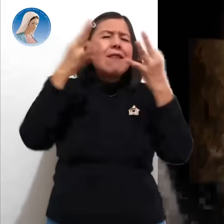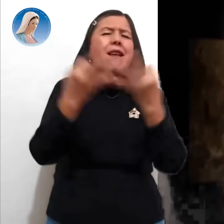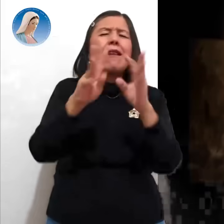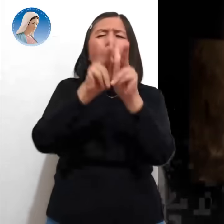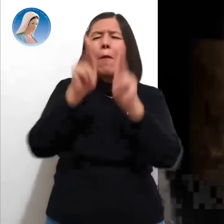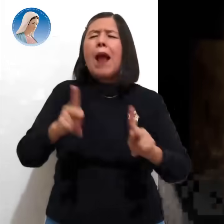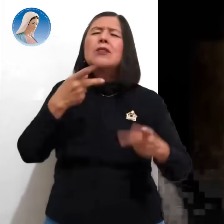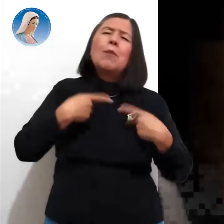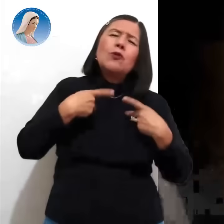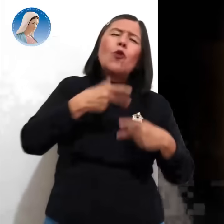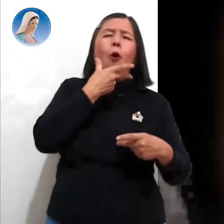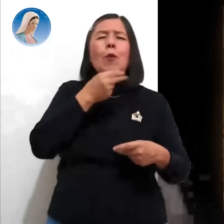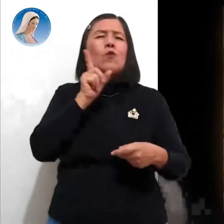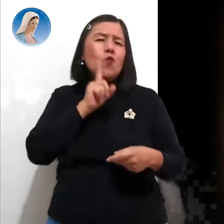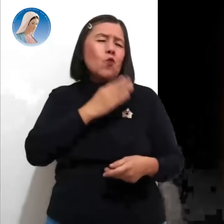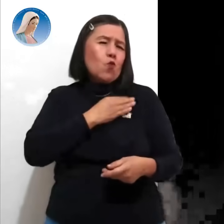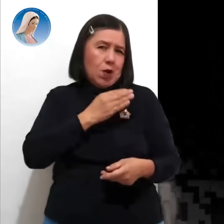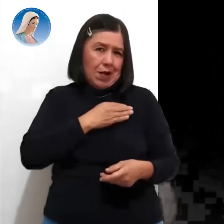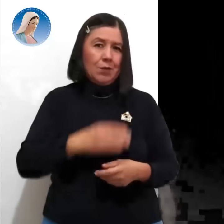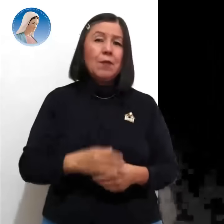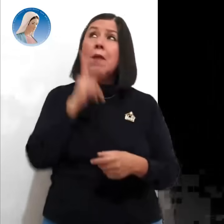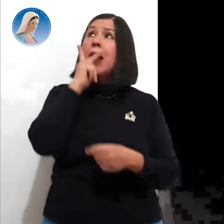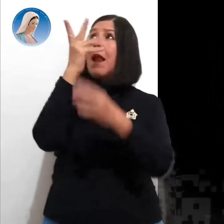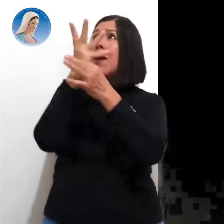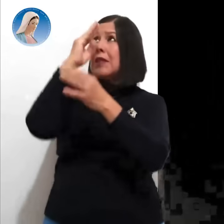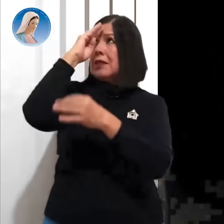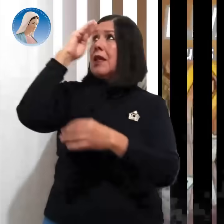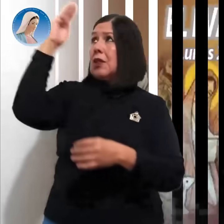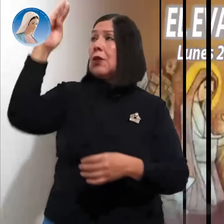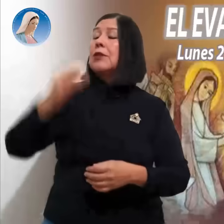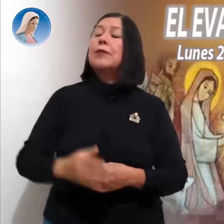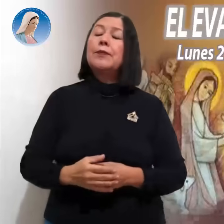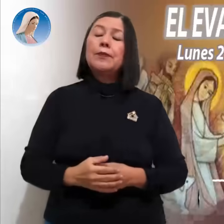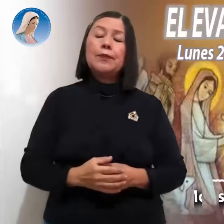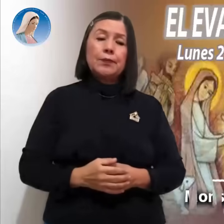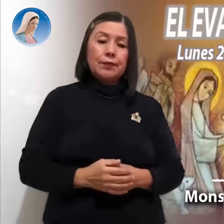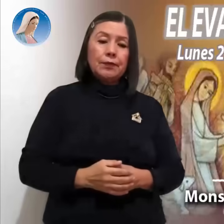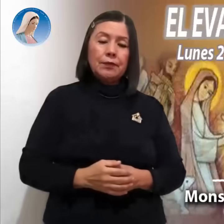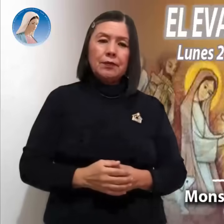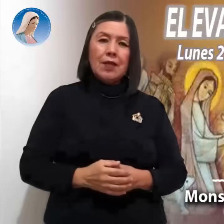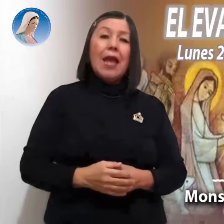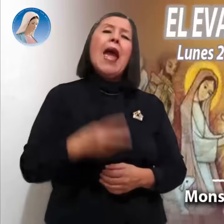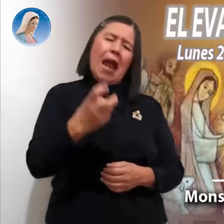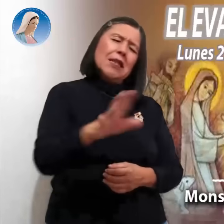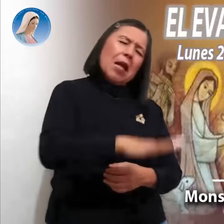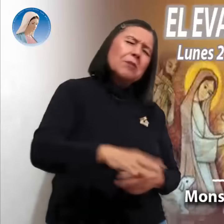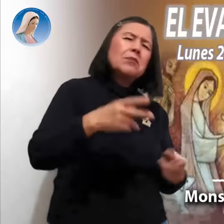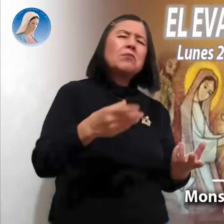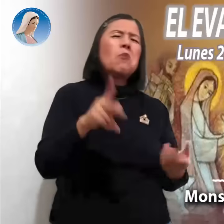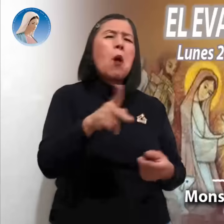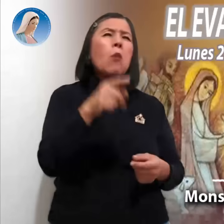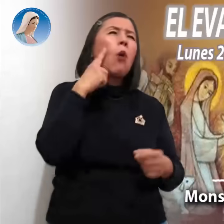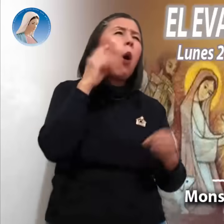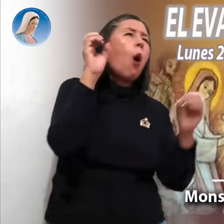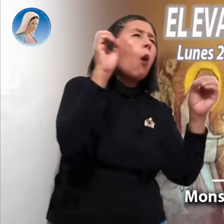los hombres de buena voluntad. Palabra del Señor El pueblo que caminaba en